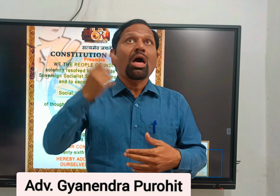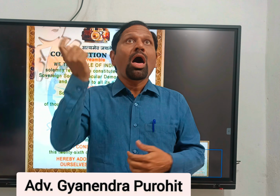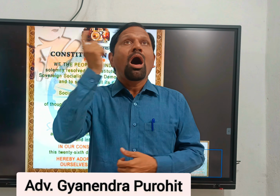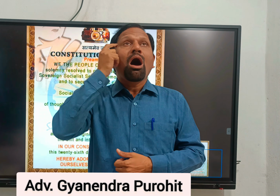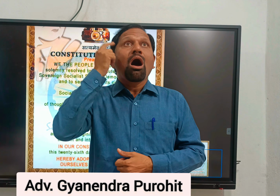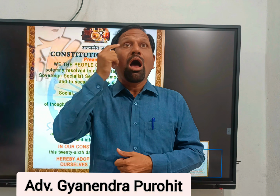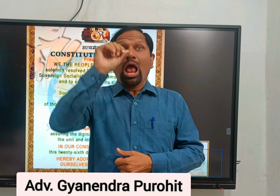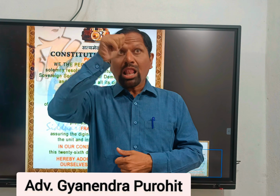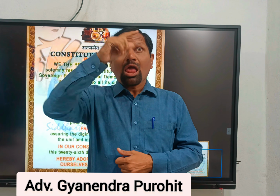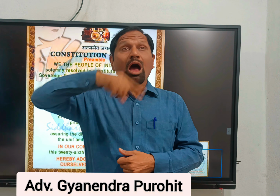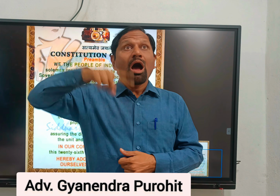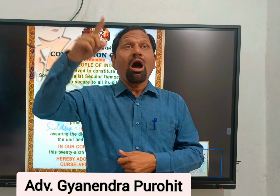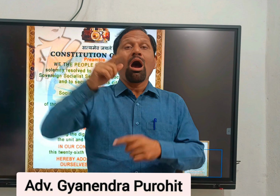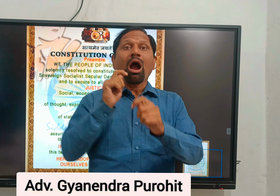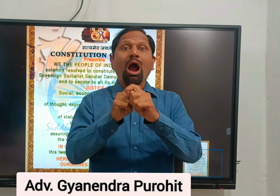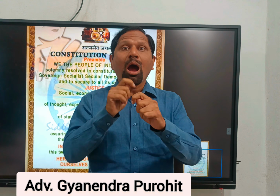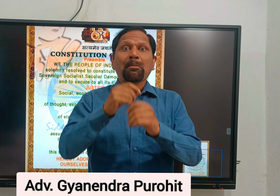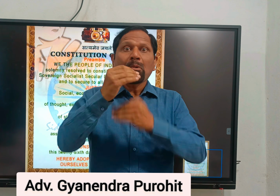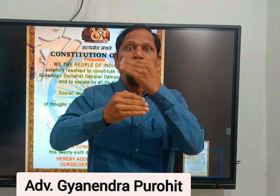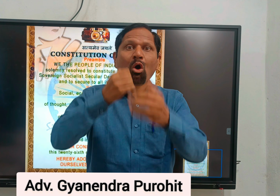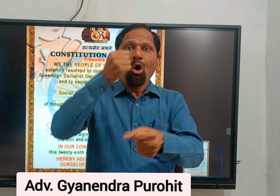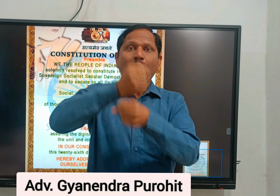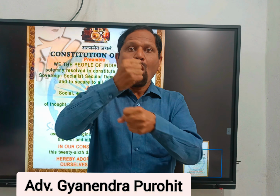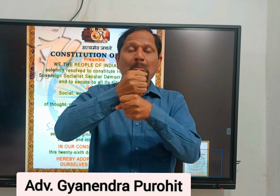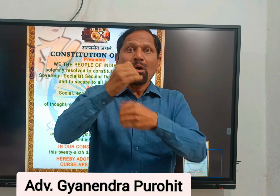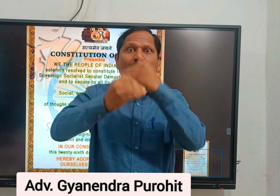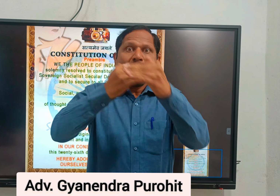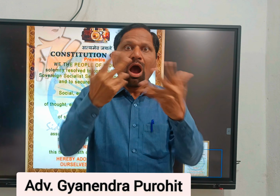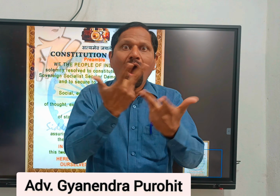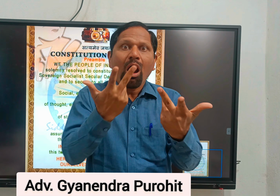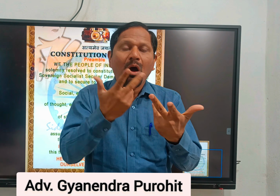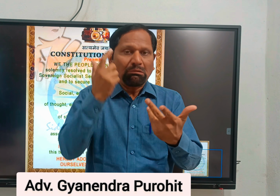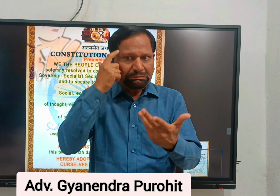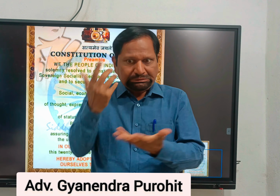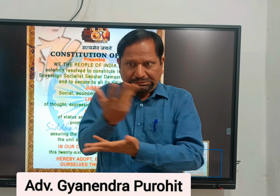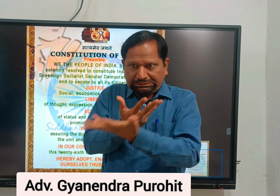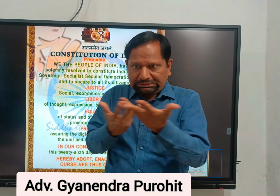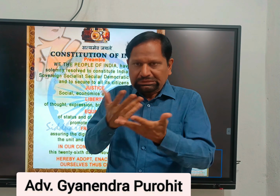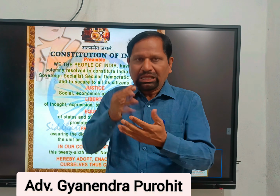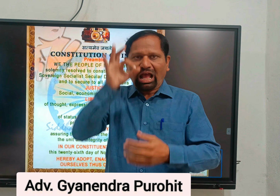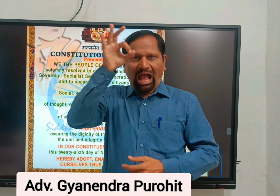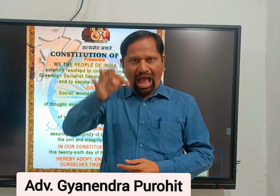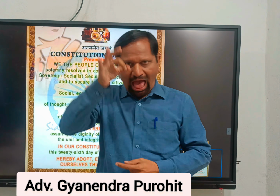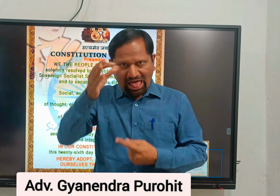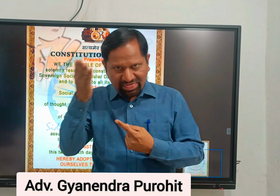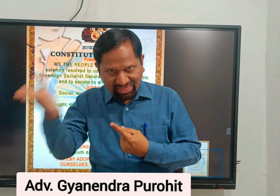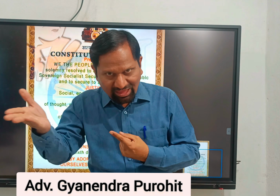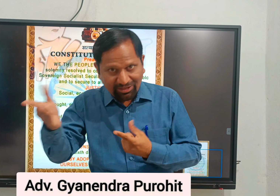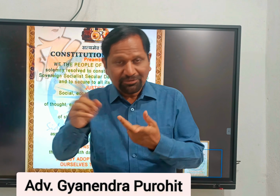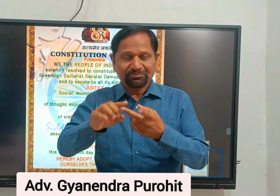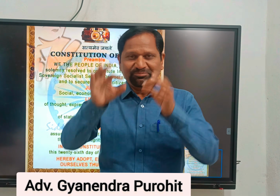130 करोड़ लोगों के देश को संचालित करने का ग्रंथ है ये। सारे नागरिकों के मौलिक